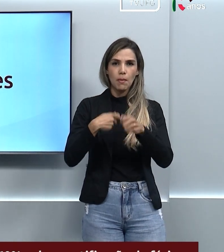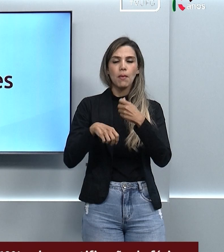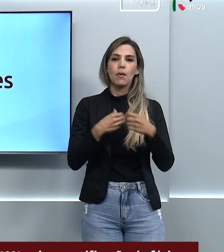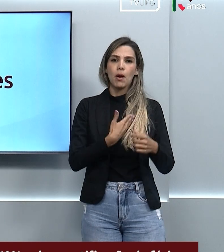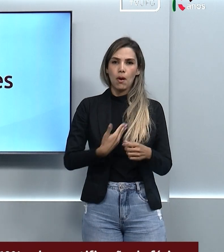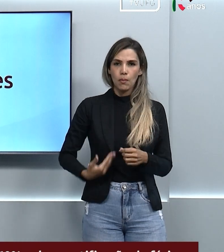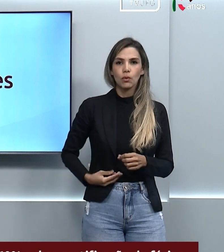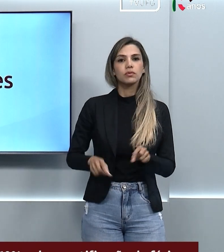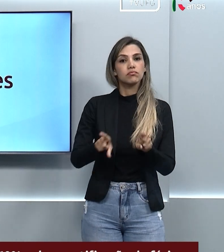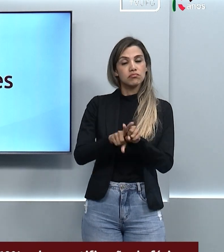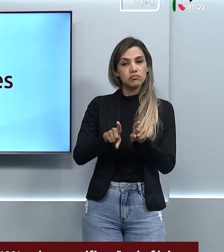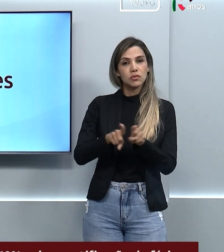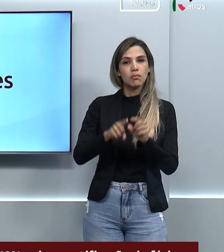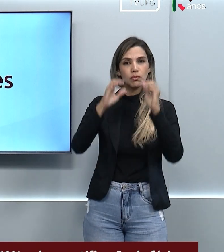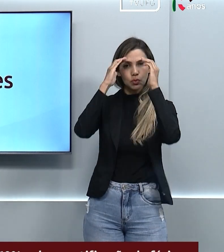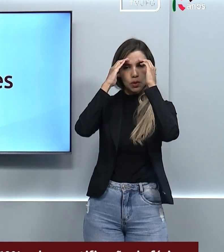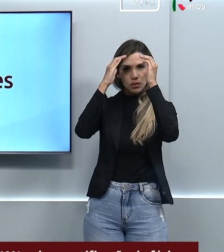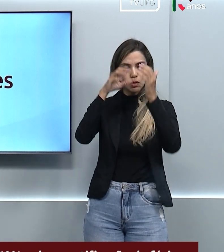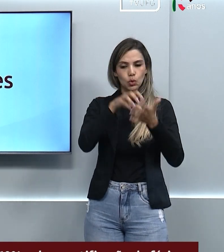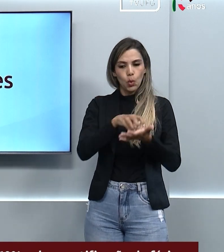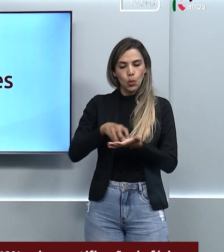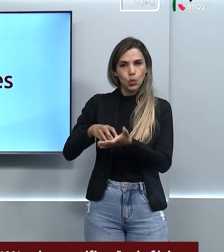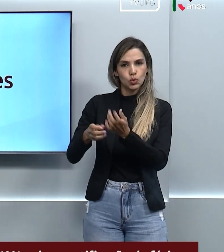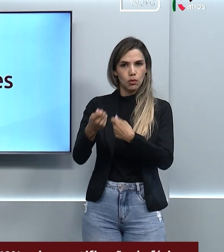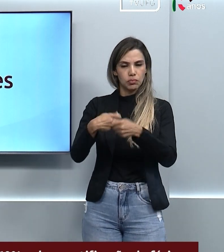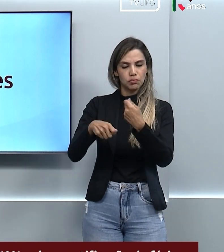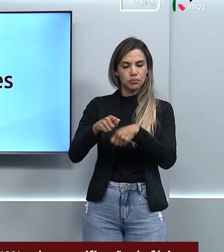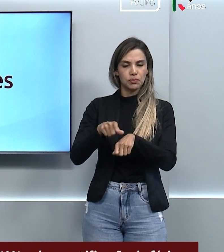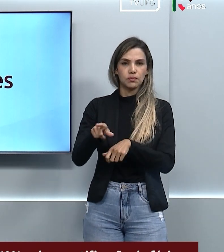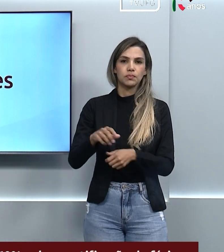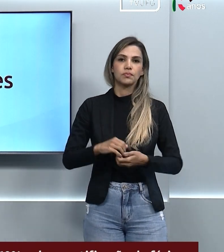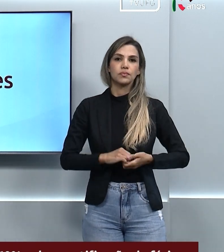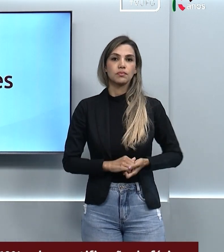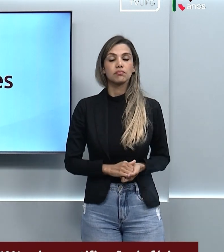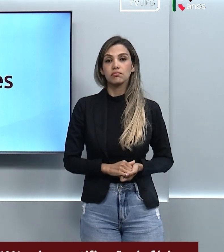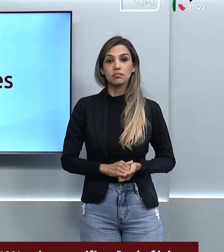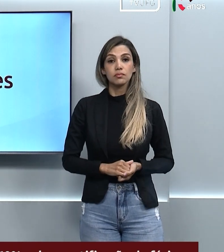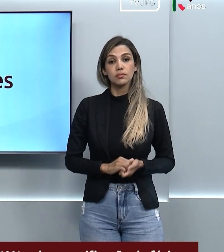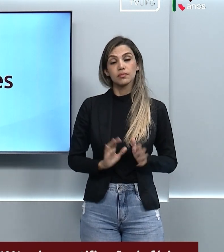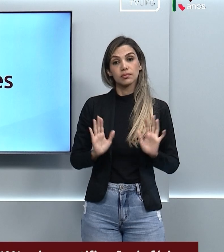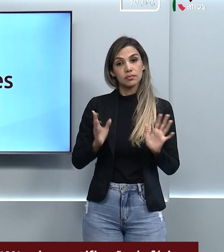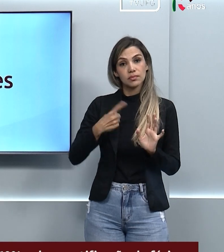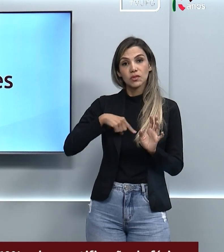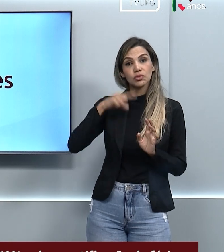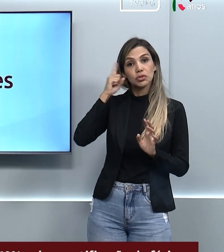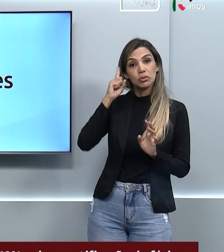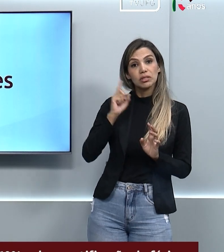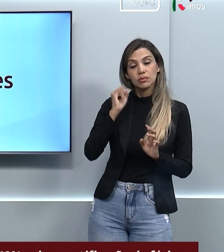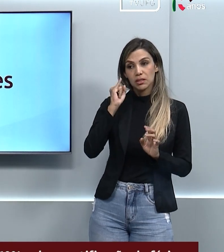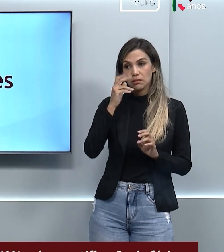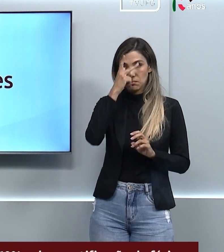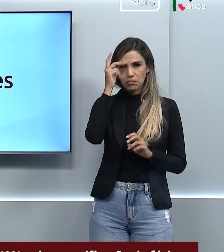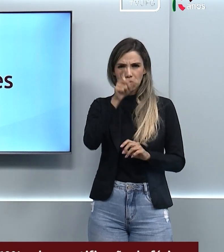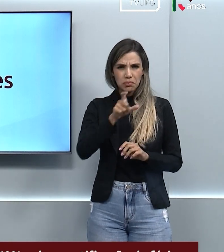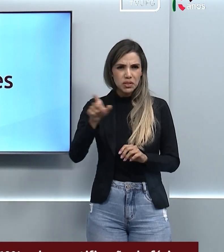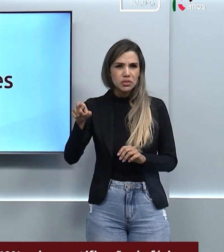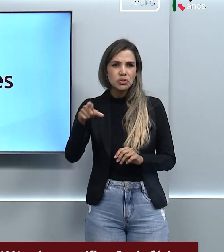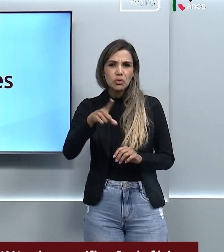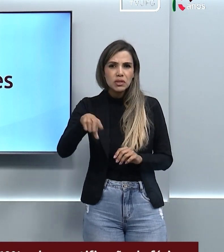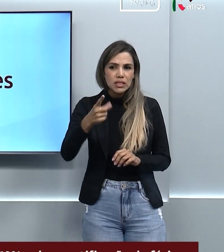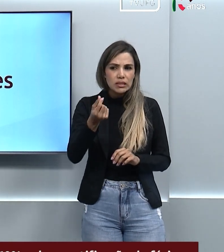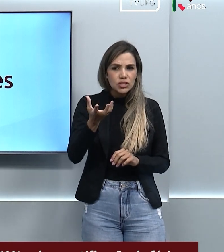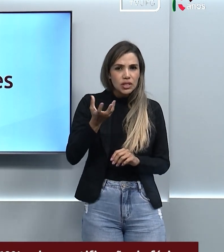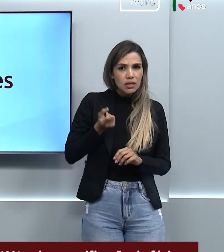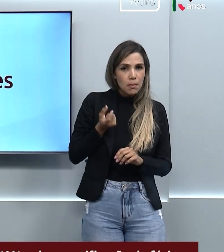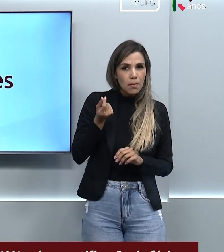o respeito aos órgãos de controle. A gente ainda não sabe se esses servidores que receberam essa gratificação terão